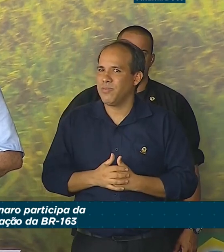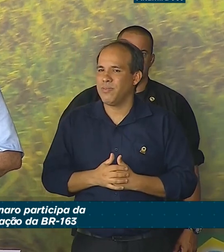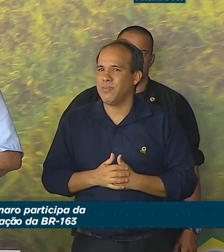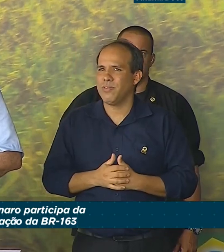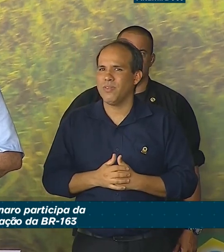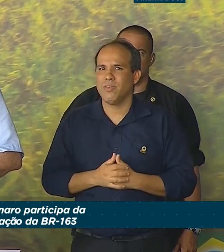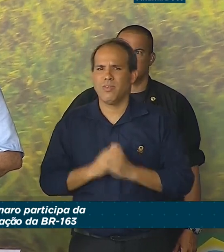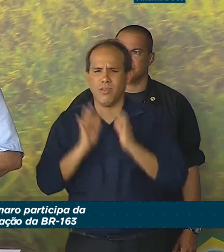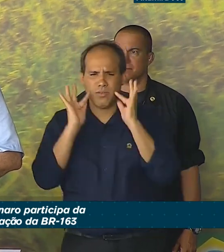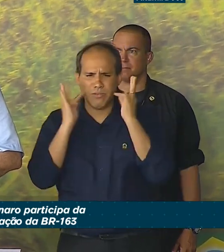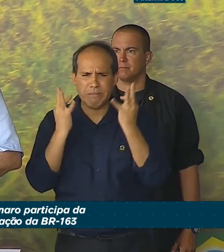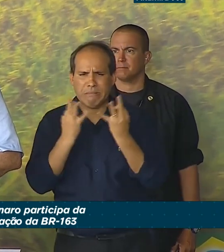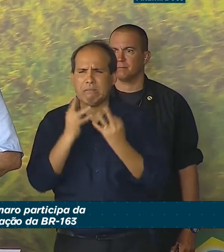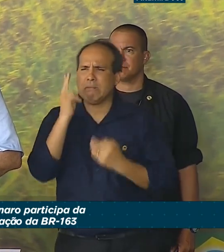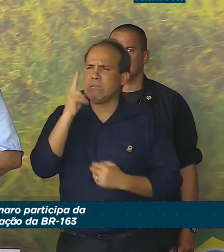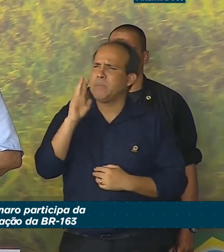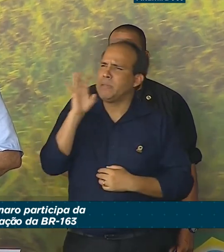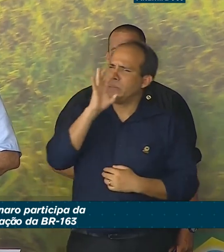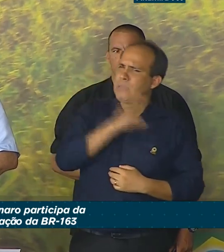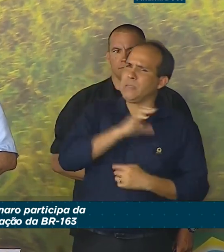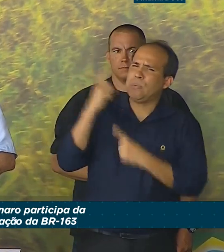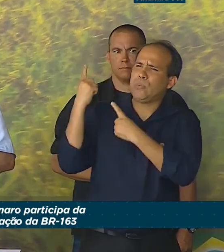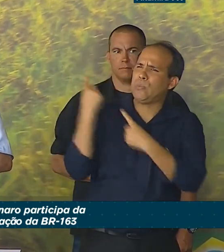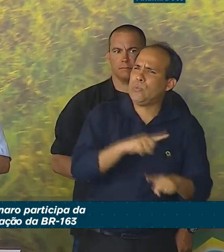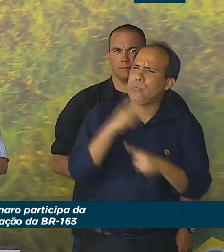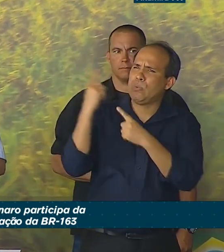A família é atacada o tempo todo.